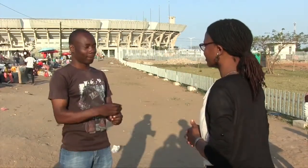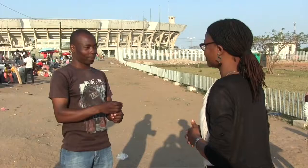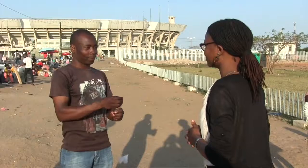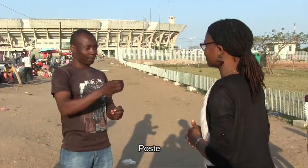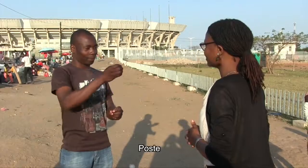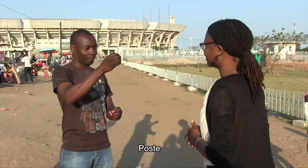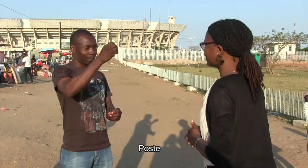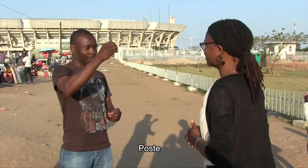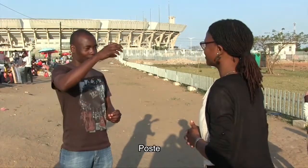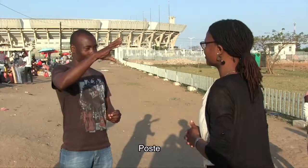Poste,